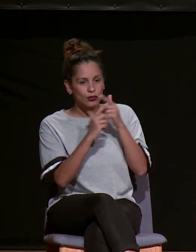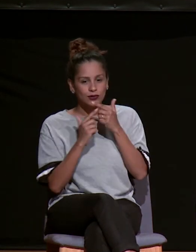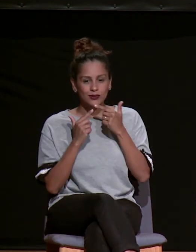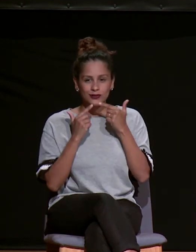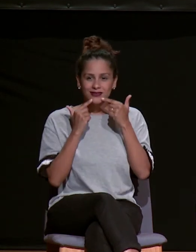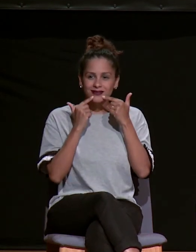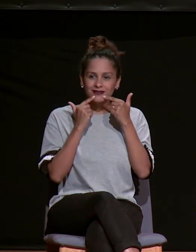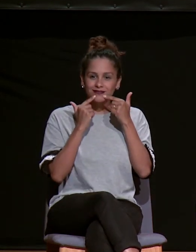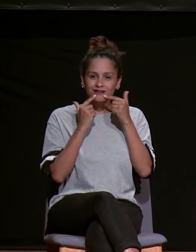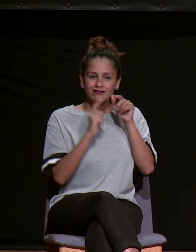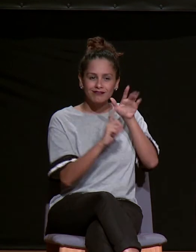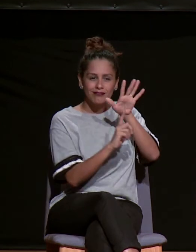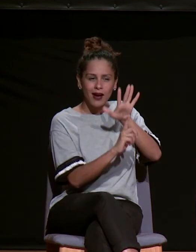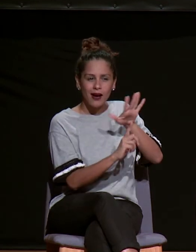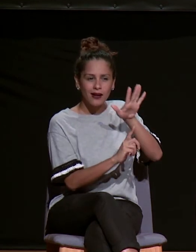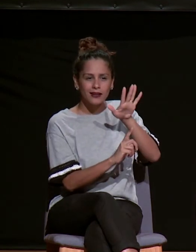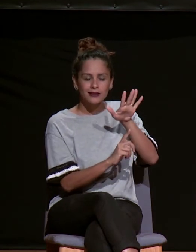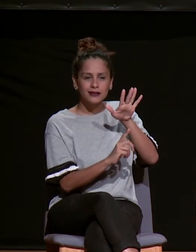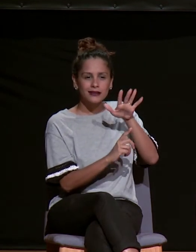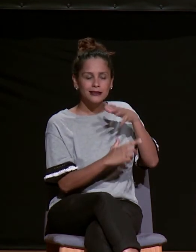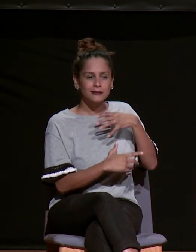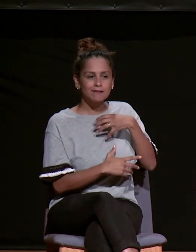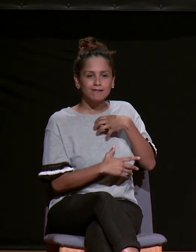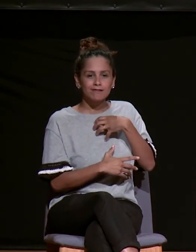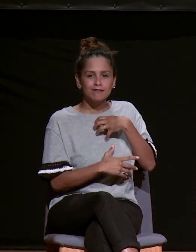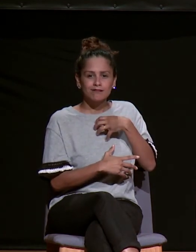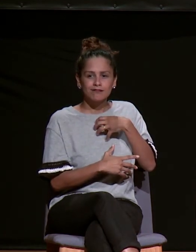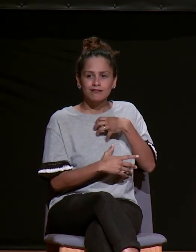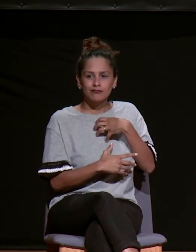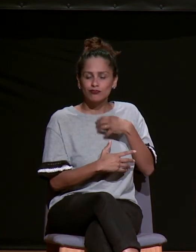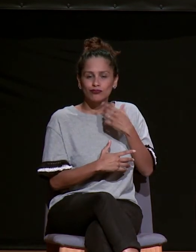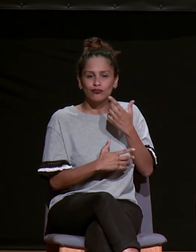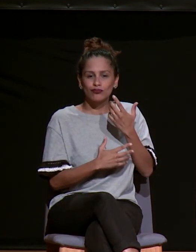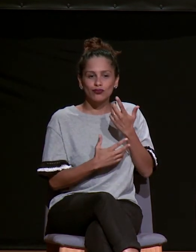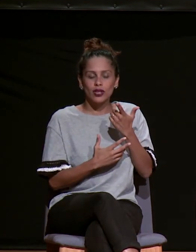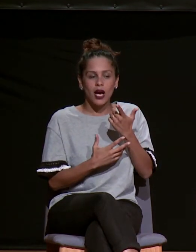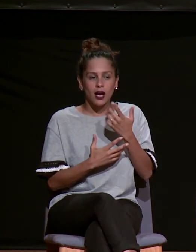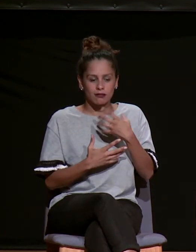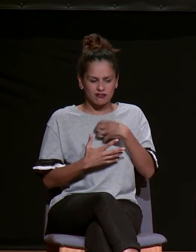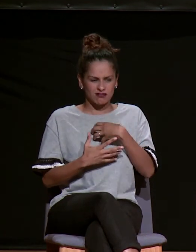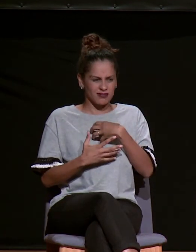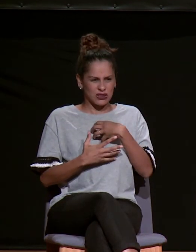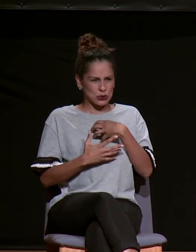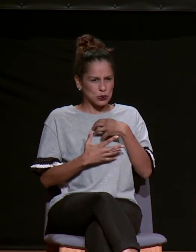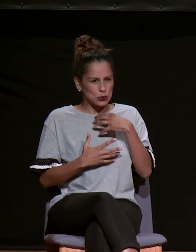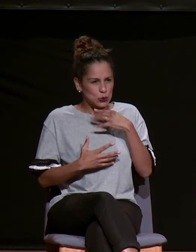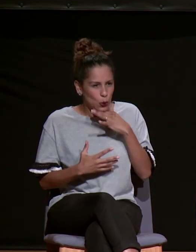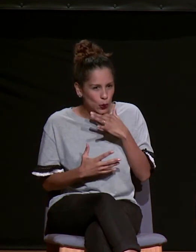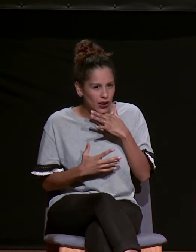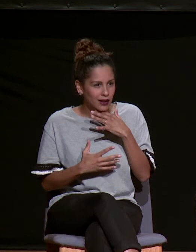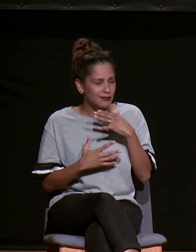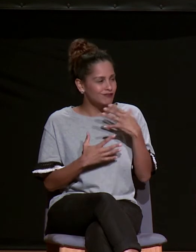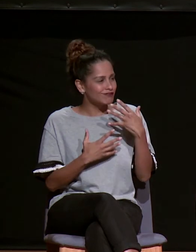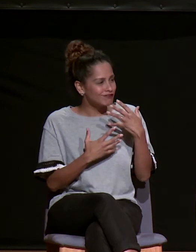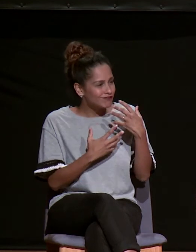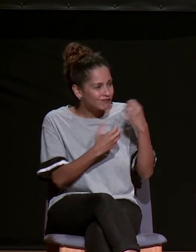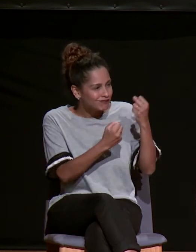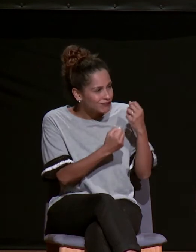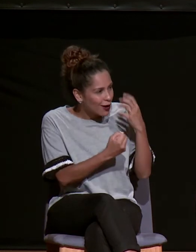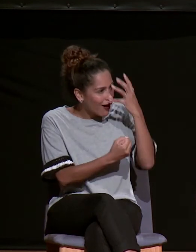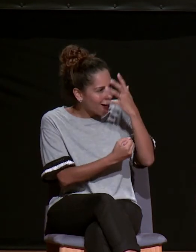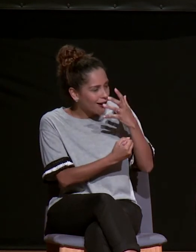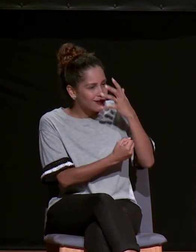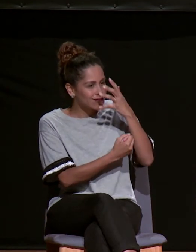tipo de reação negativa. Assim, ela conquistava, assim como conquistou, para mim, pelo